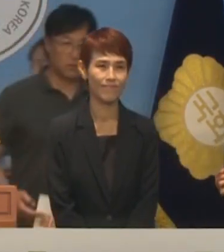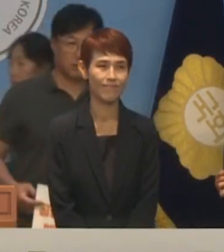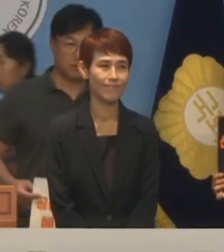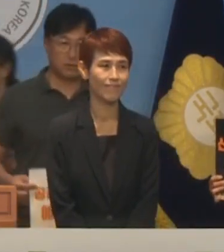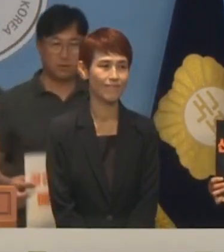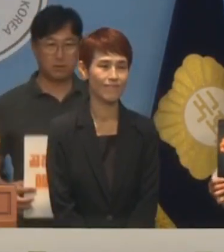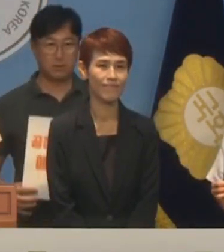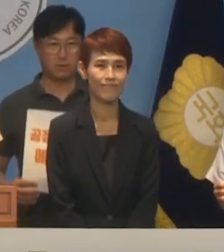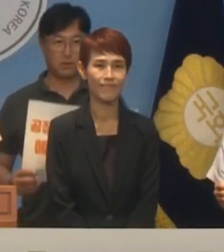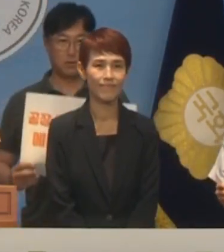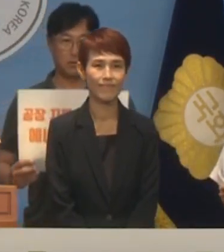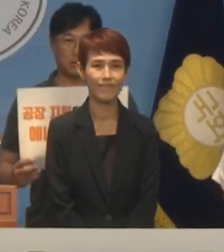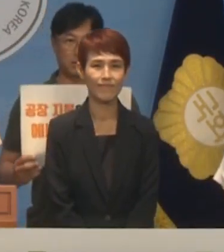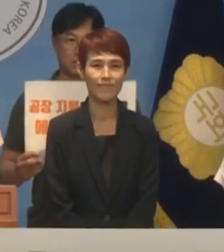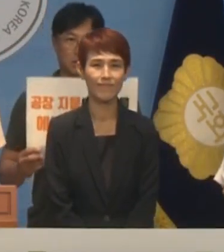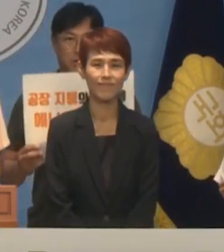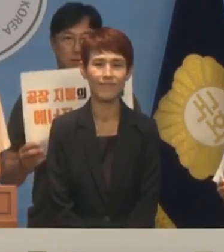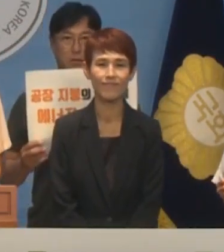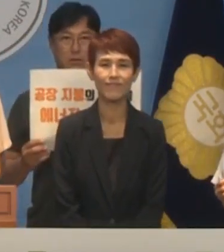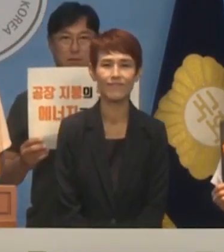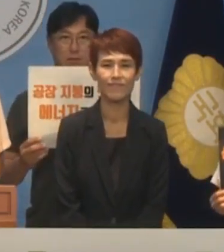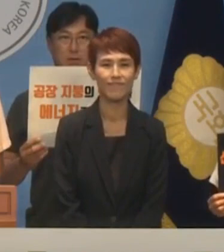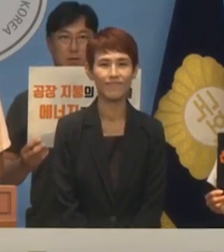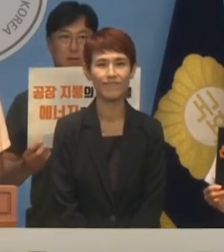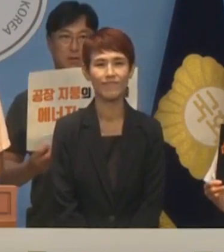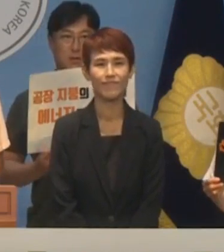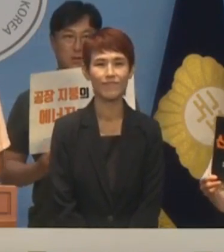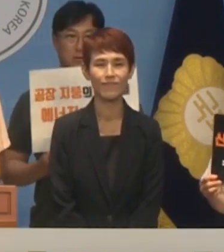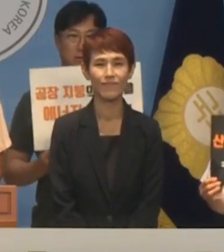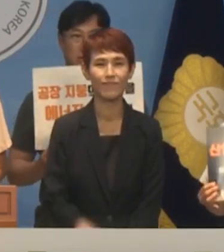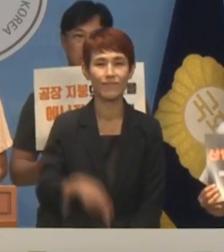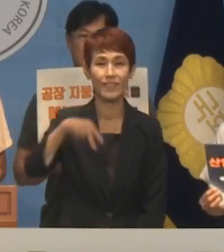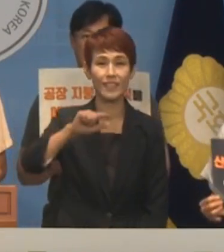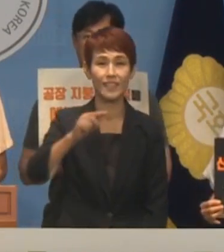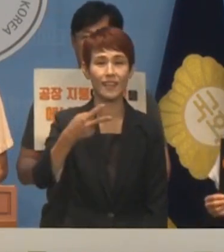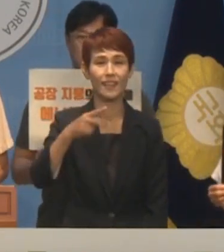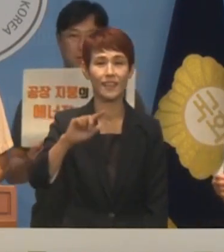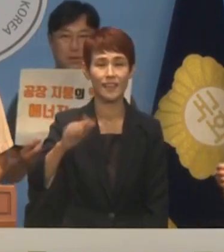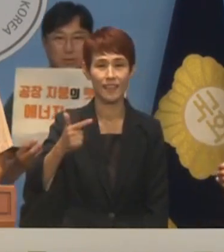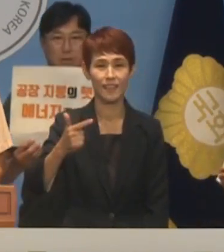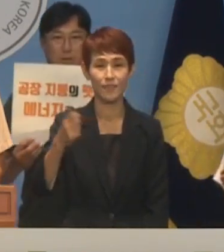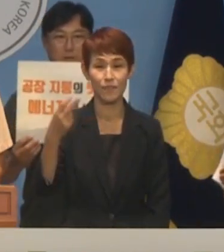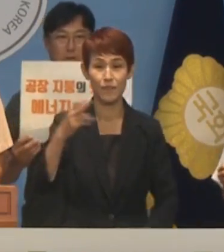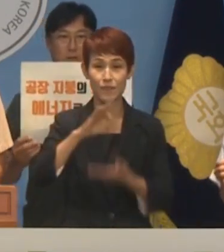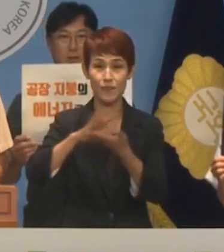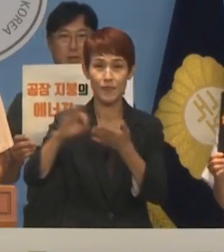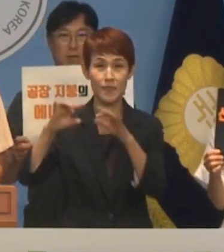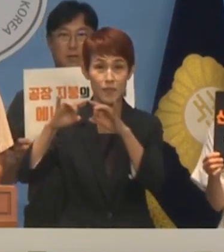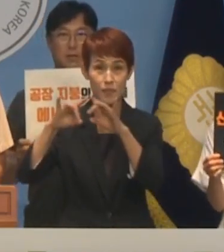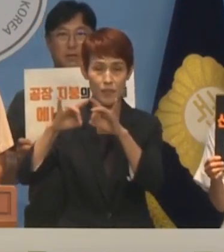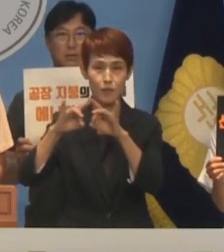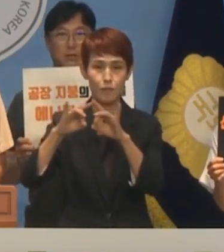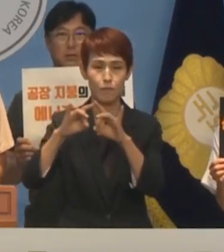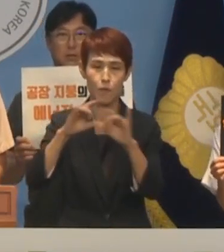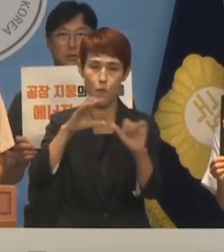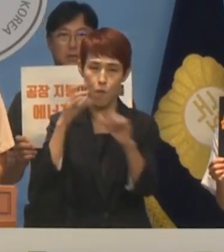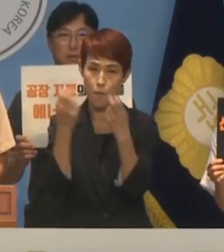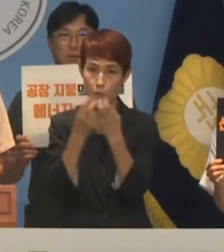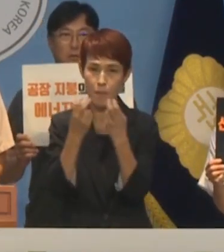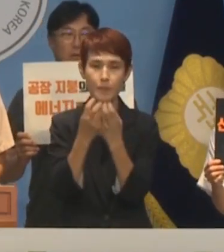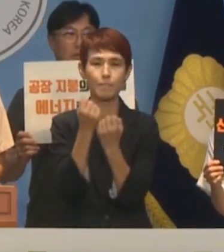네, 준비되셨죠? 네, 지금부터 산단 재생에너지 활성화 법안 발의 기자회견을